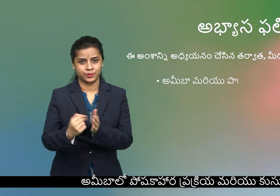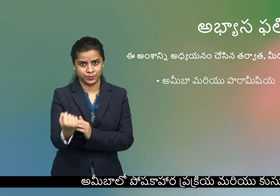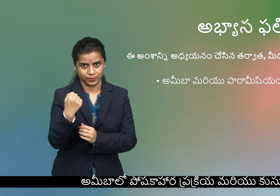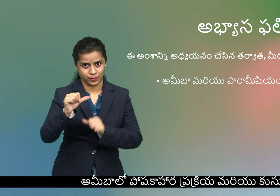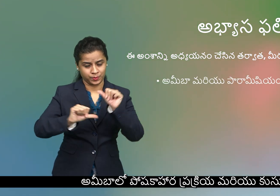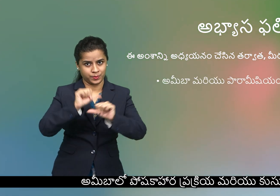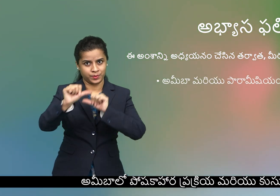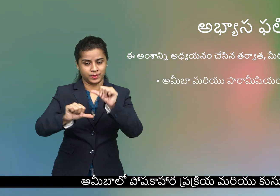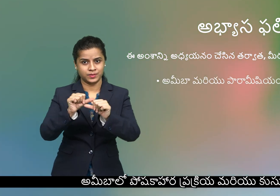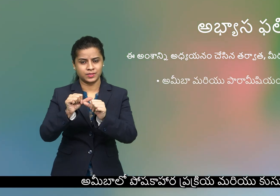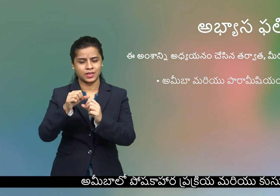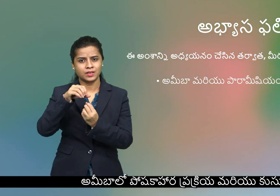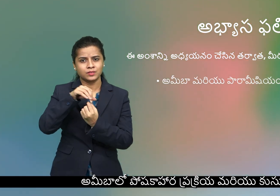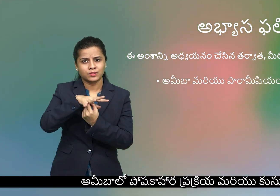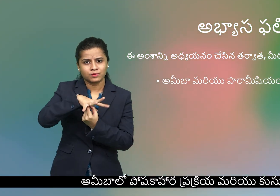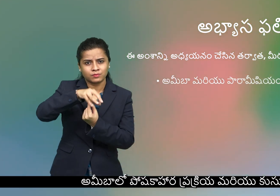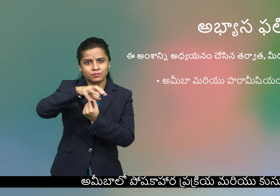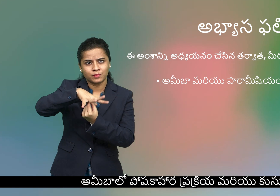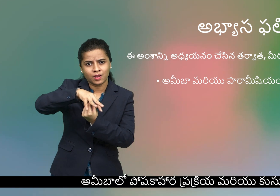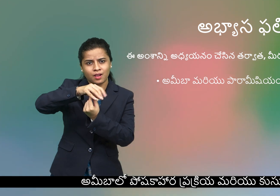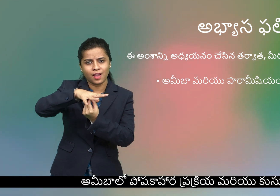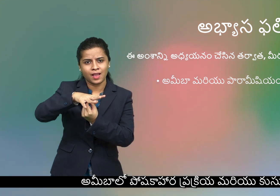అమీబాలో పోషకాహార ప్రక్రియ మరియు